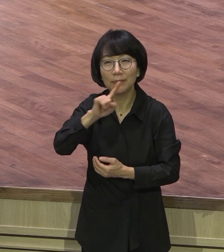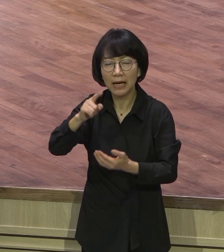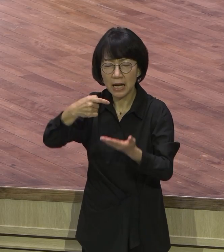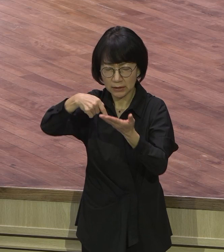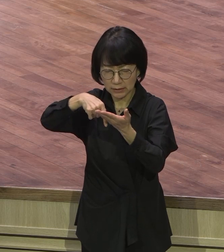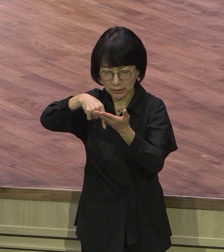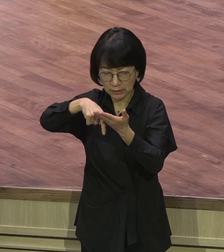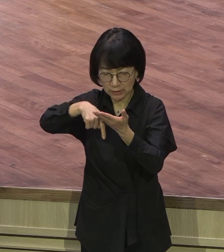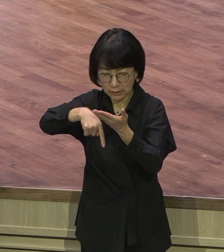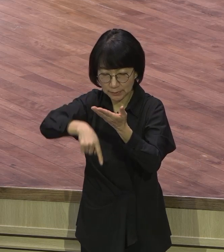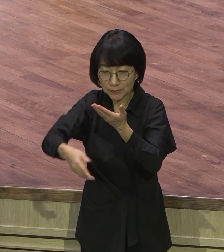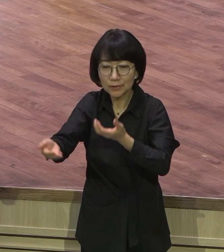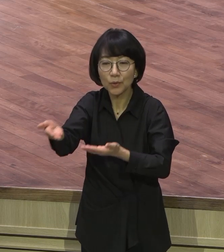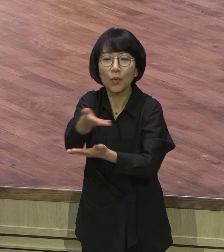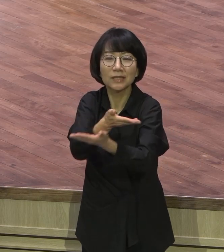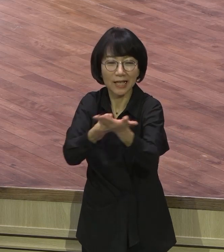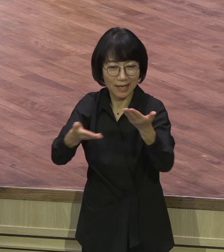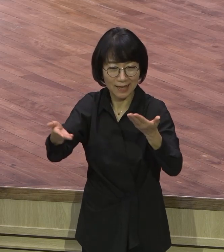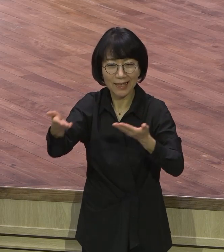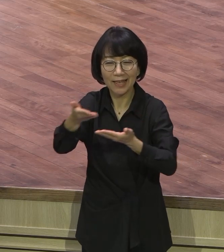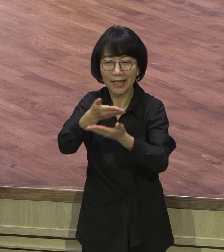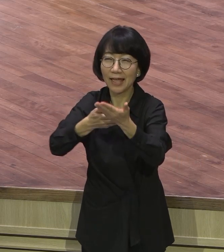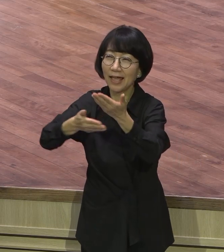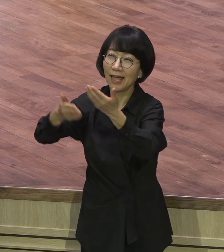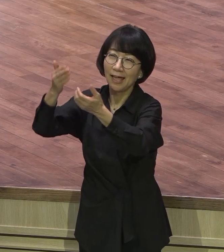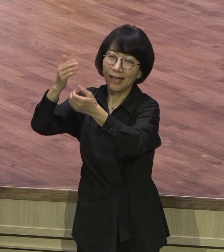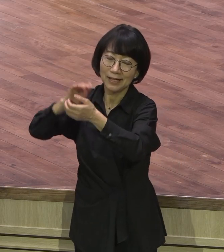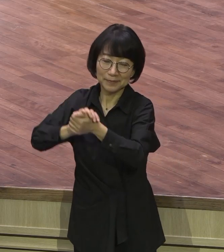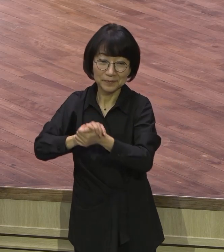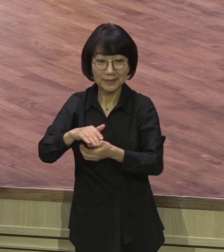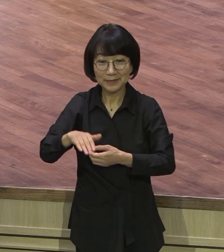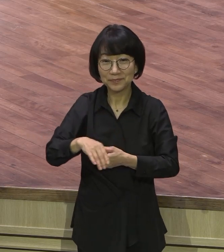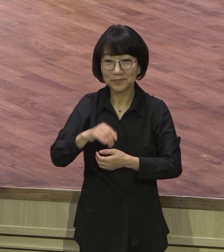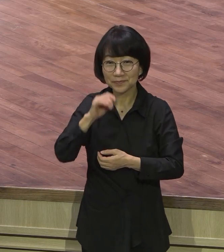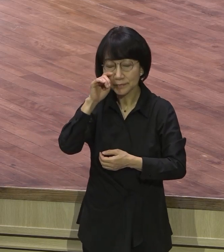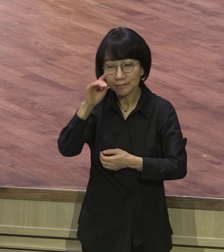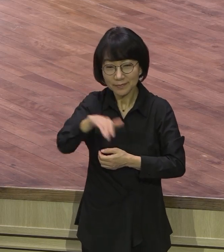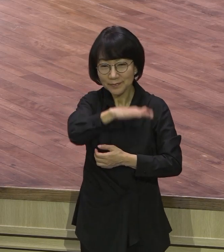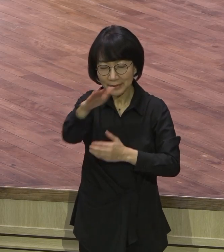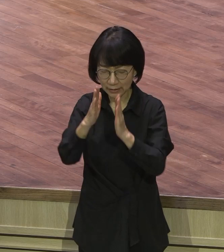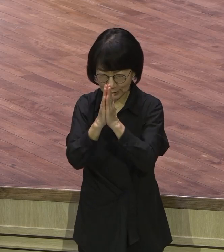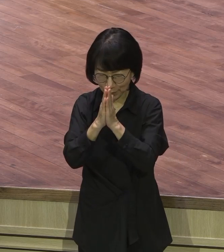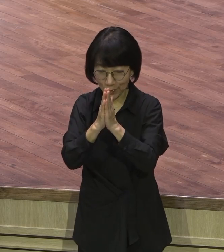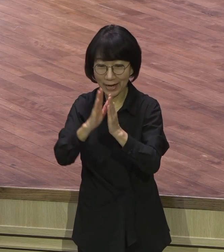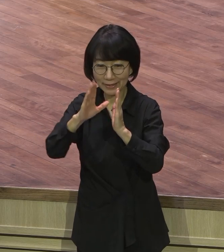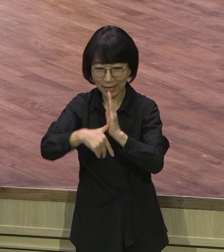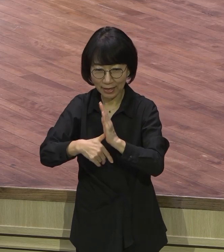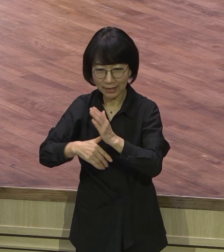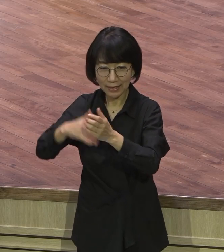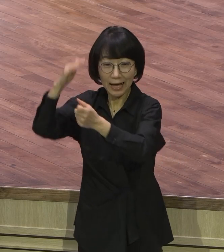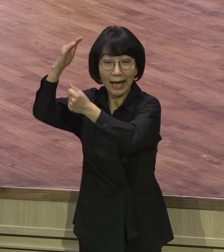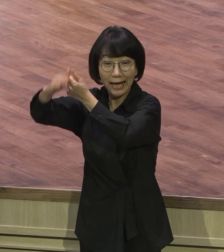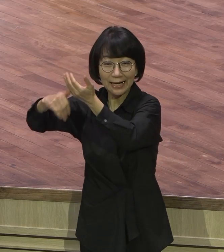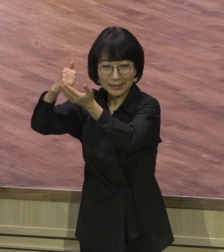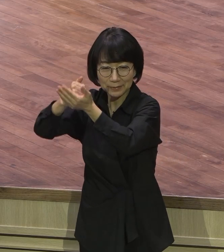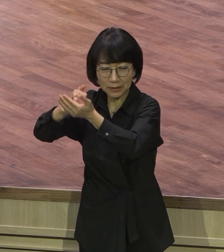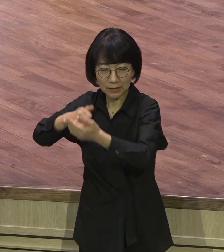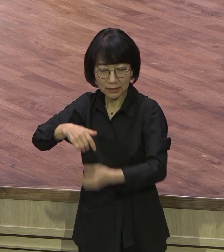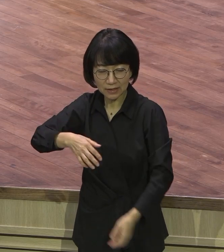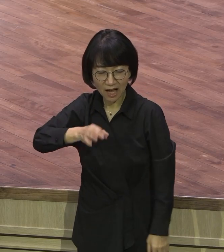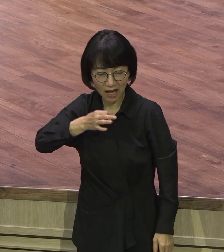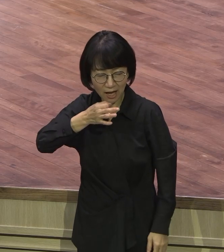여러분 기도하면서 여러분 이름을 하나님이 부르는 소리를 들어봐야 돼요 여러분 이름을 부르는